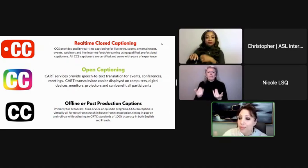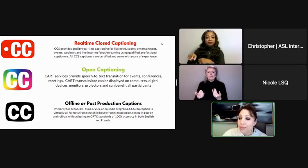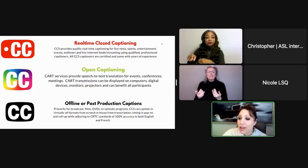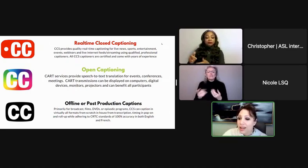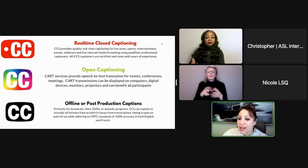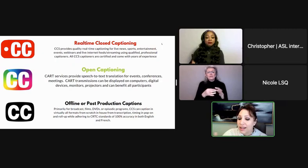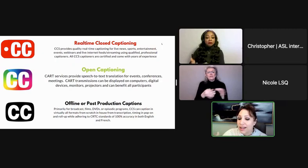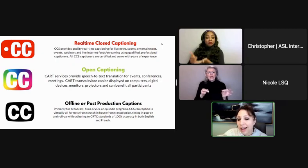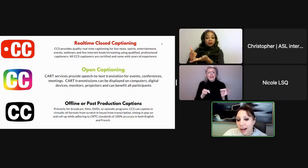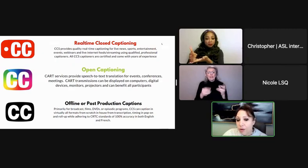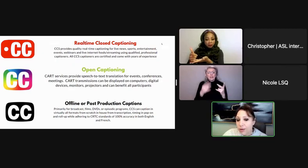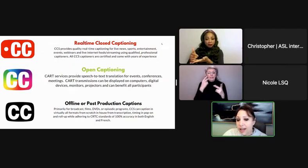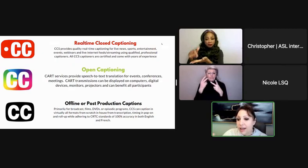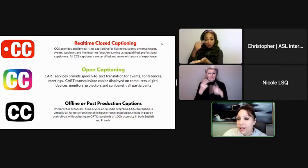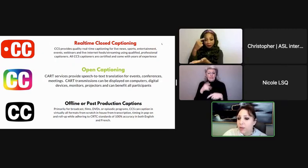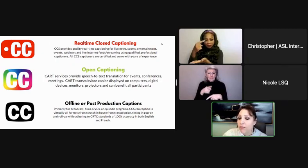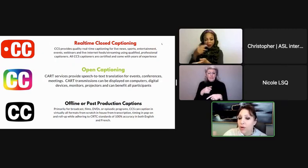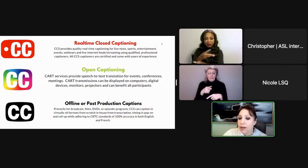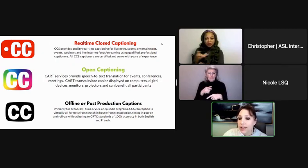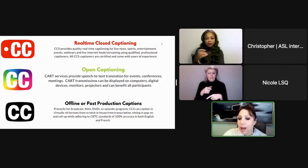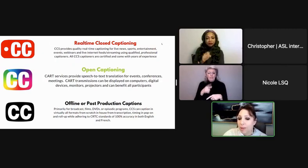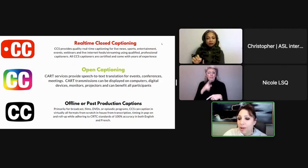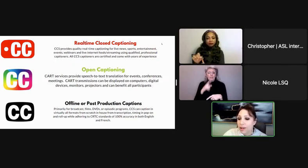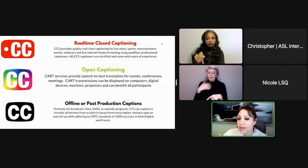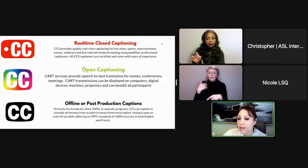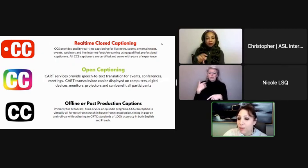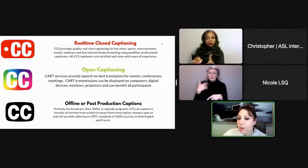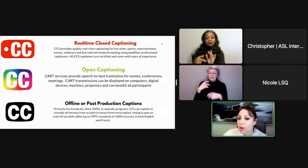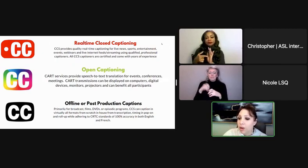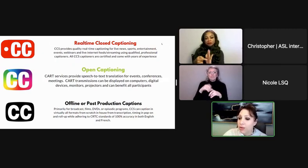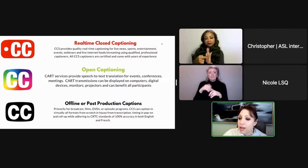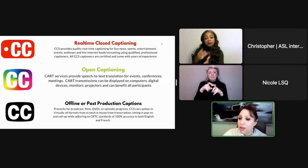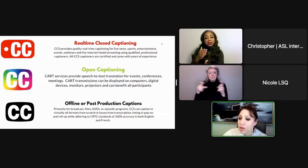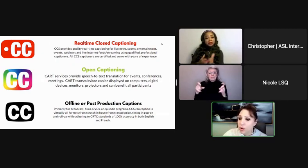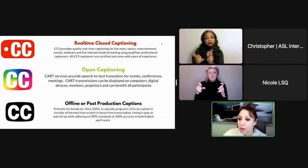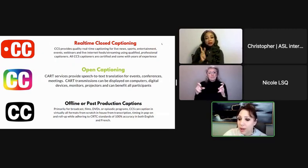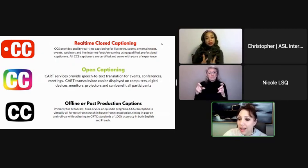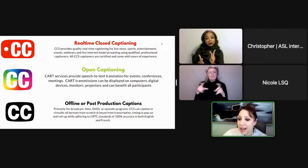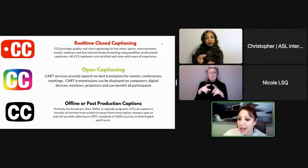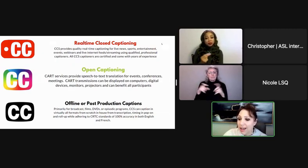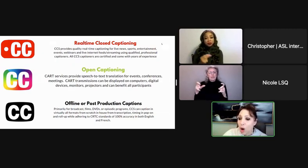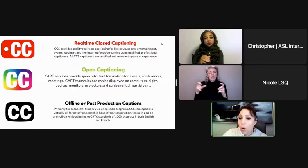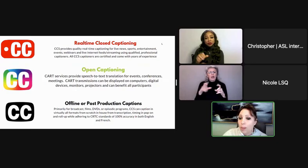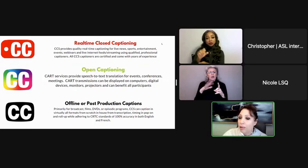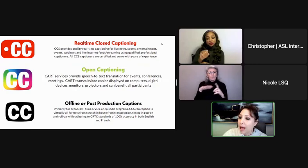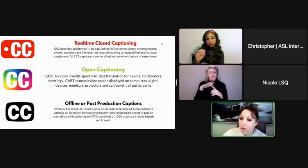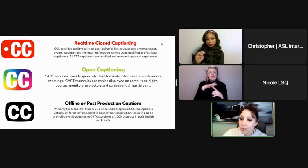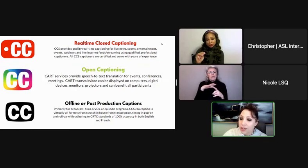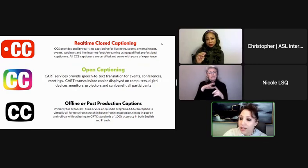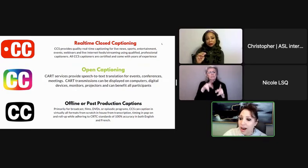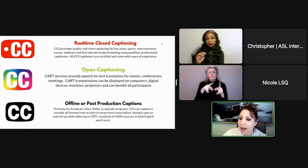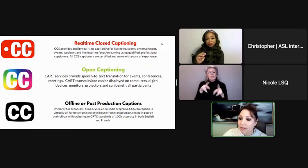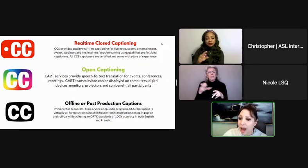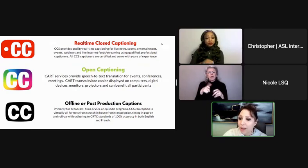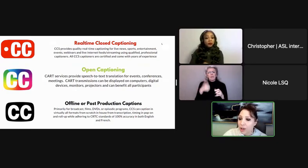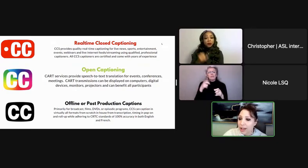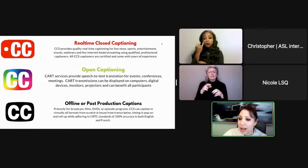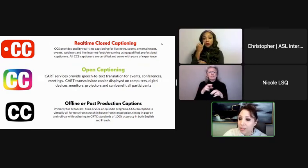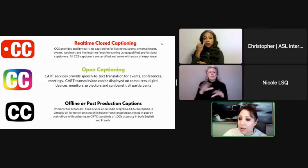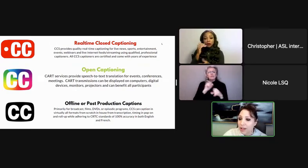sous-titrage visible est utile dans différents contextes. Les gens l'utilisent sur les réseaux